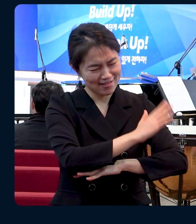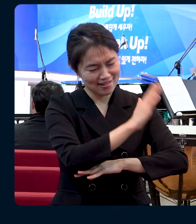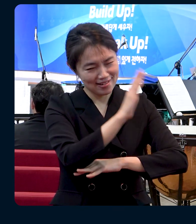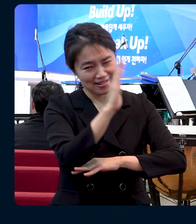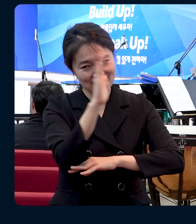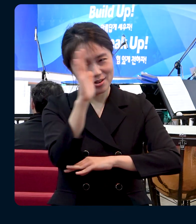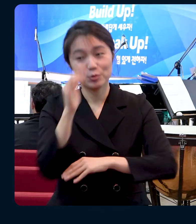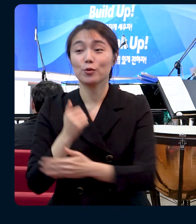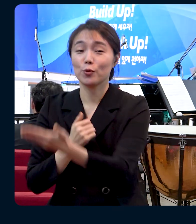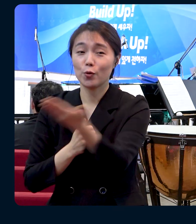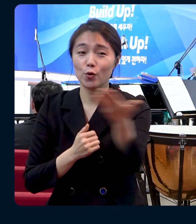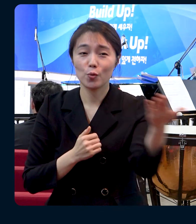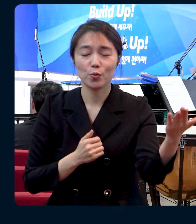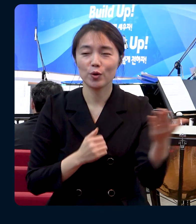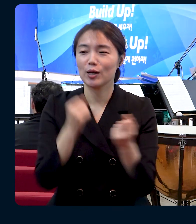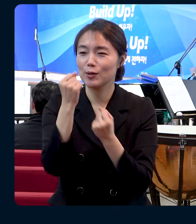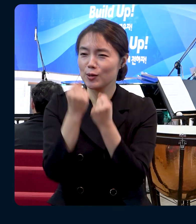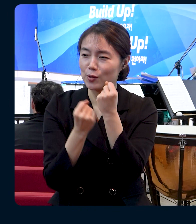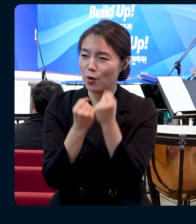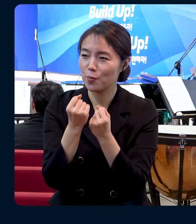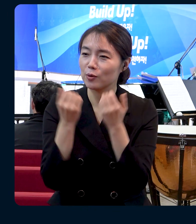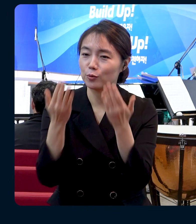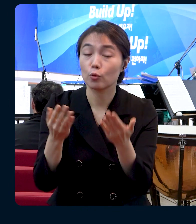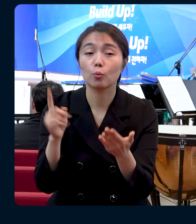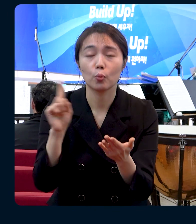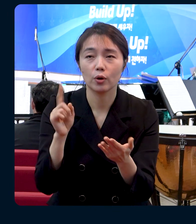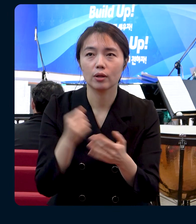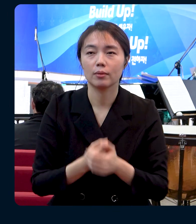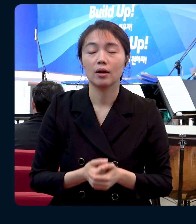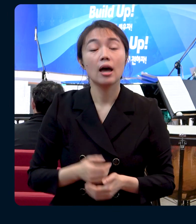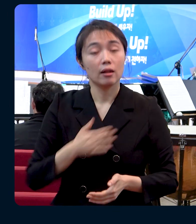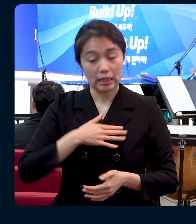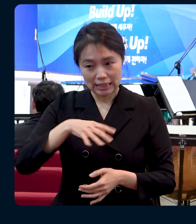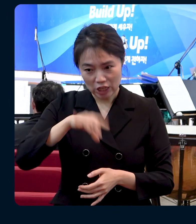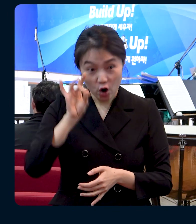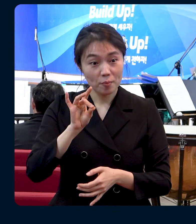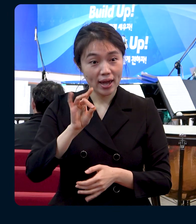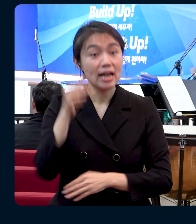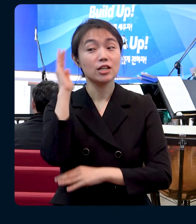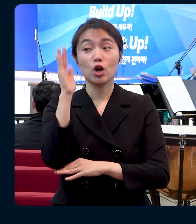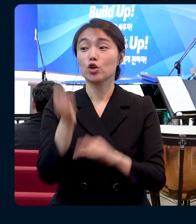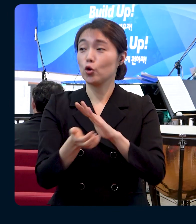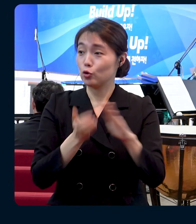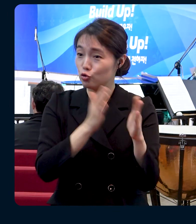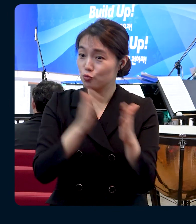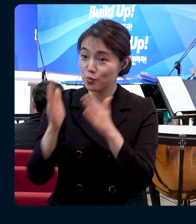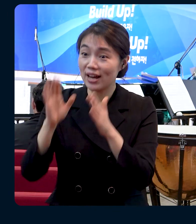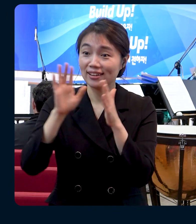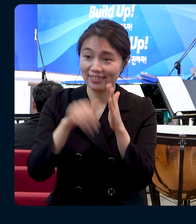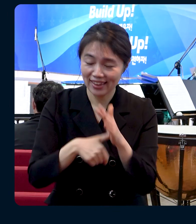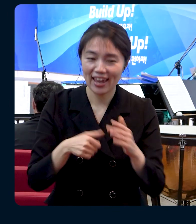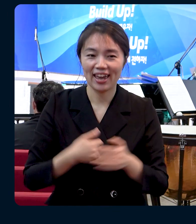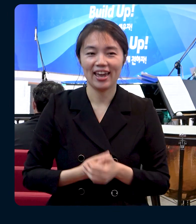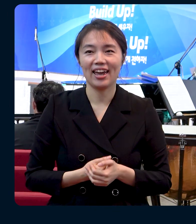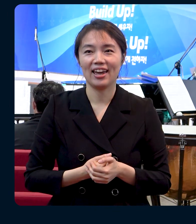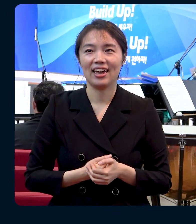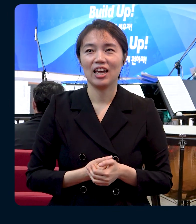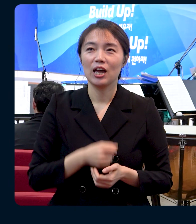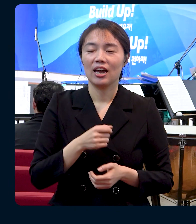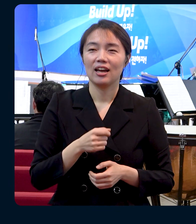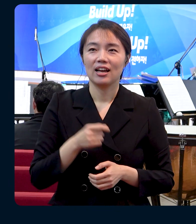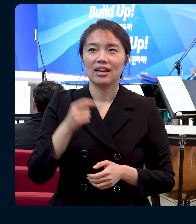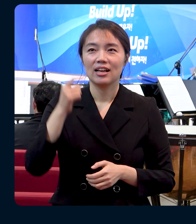우리에게 들려주면서 이렇게 우리에게 말합니다. 사실 제가 처음에 설교를 준비할